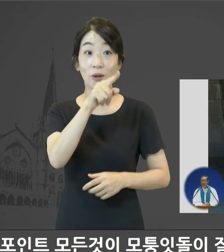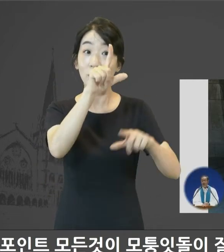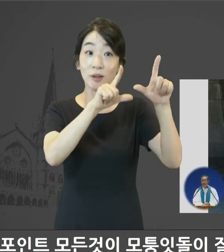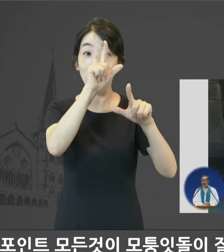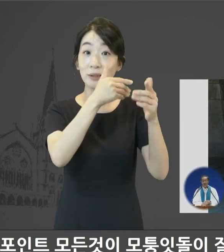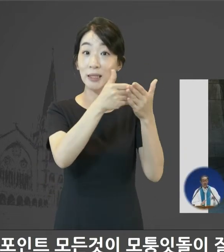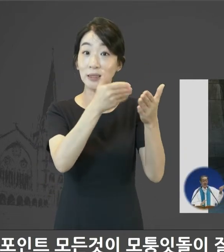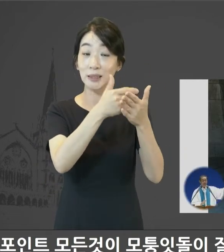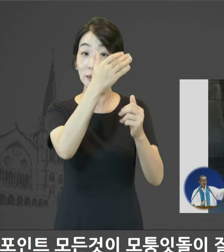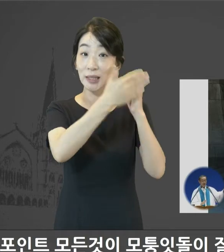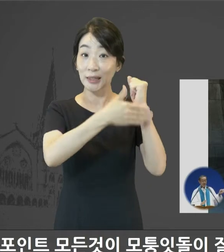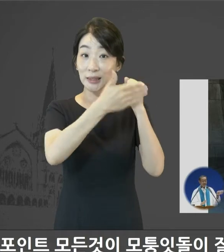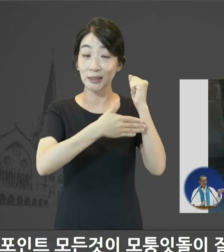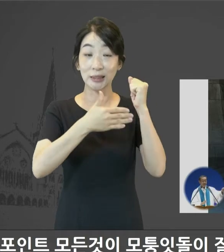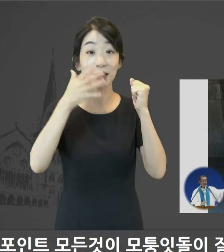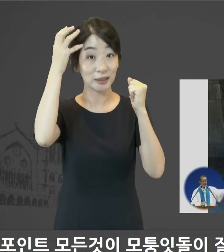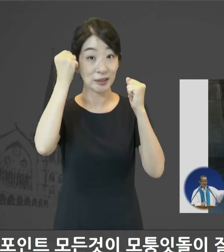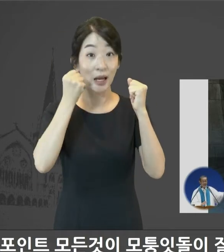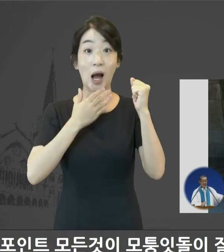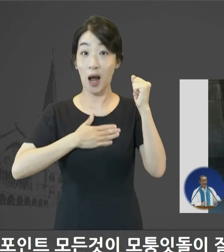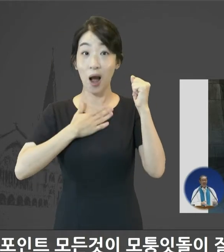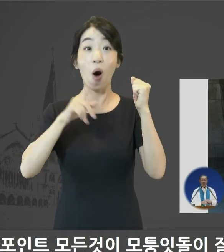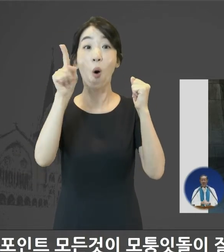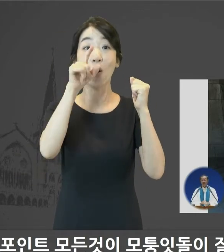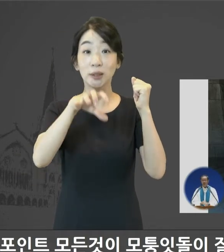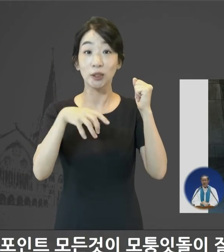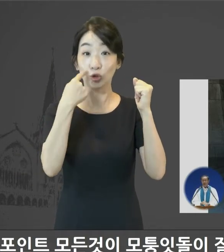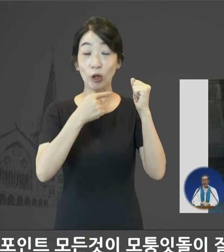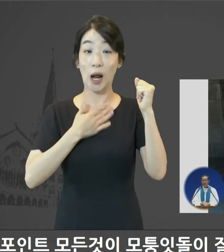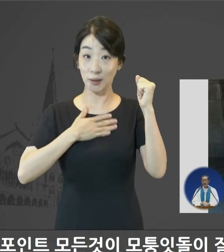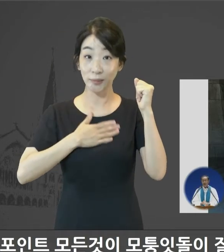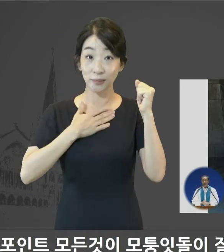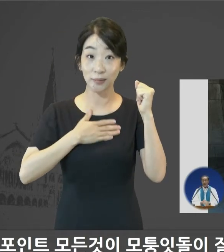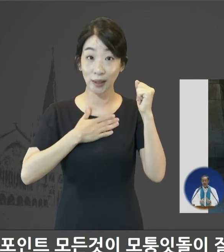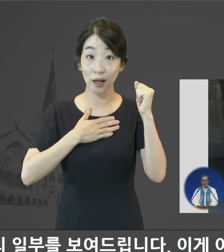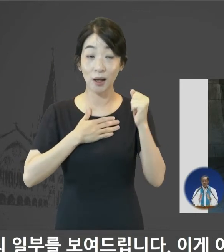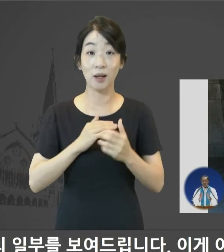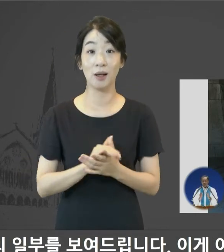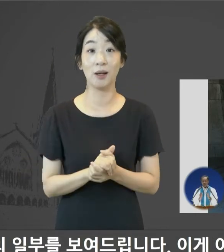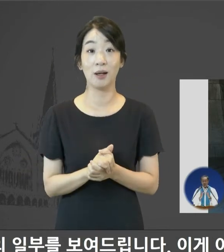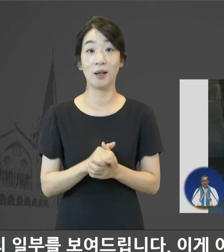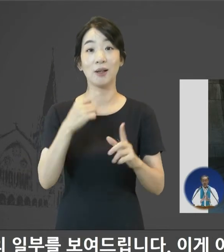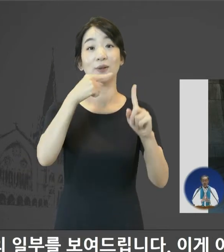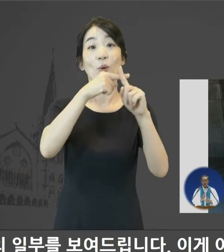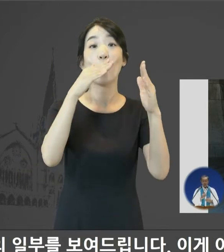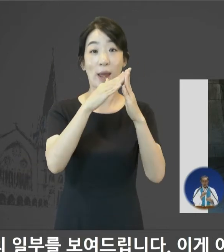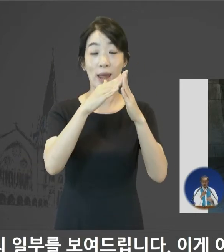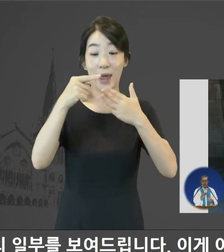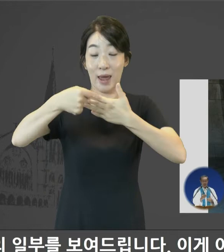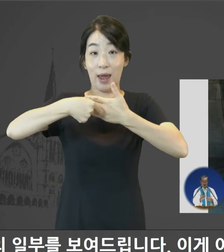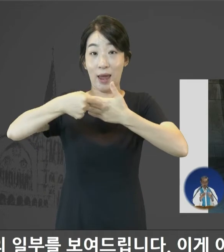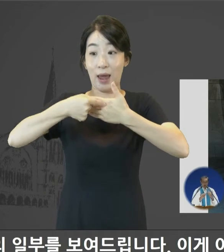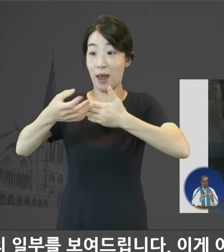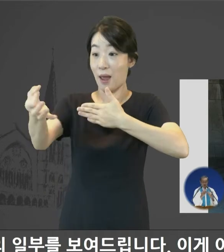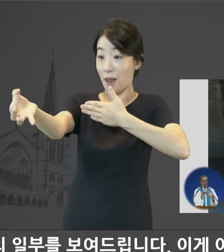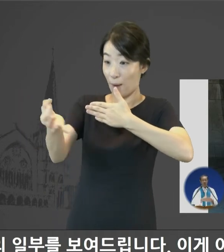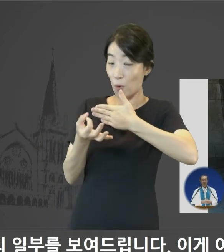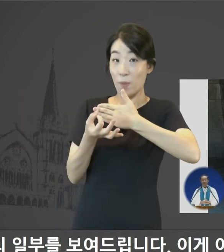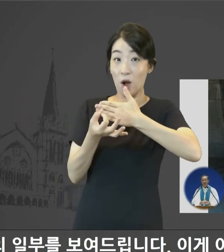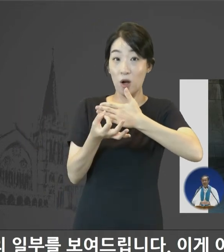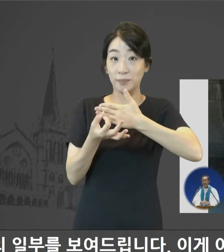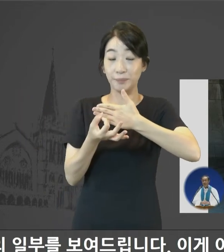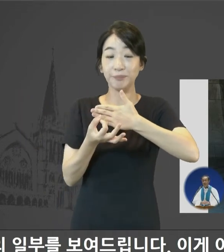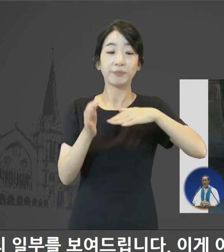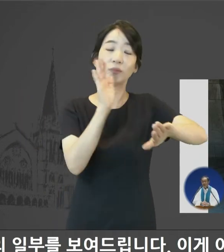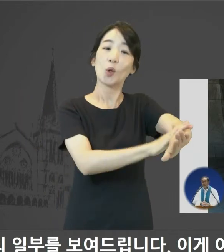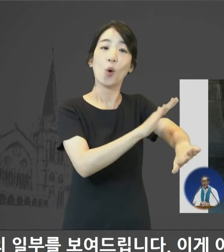어딘가 또 그래요. 옆으로만 주로 다니시는 분들은 저게 어딘지 잘 몰라요. 우리 교회 정문으로 들어오다 보면 들어오면서